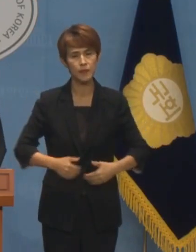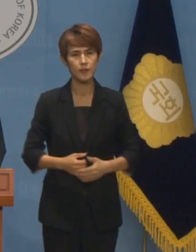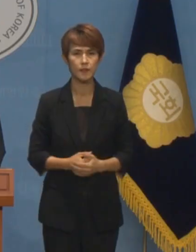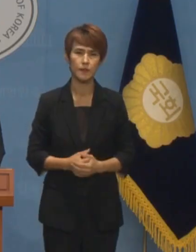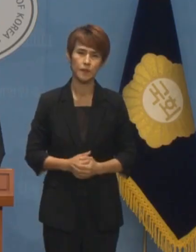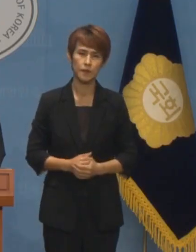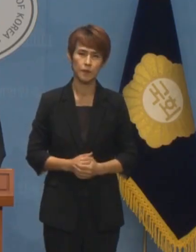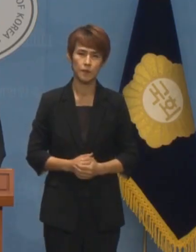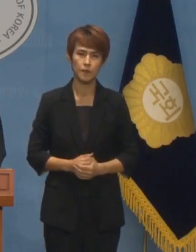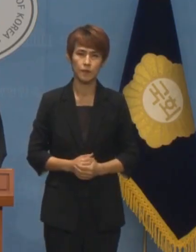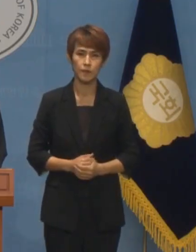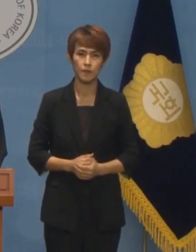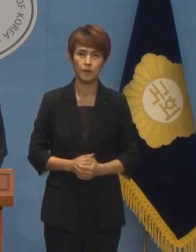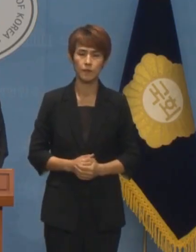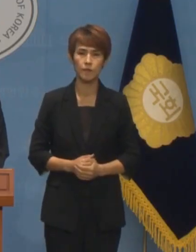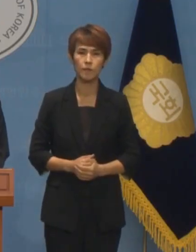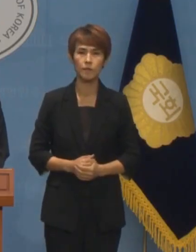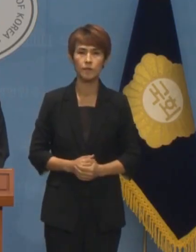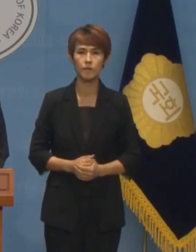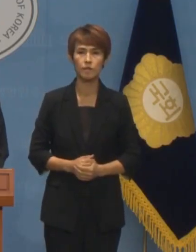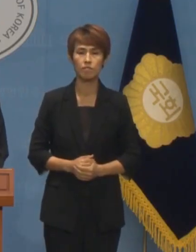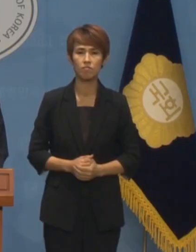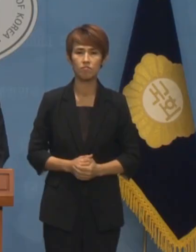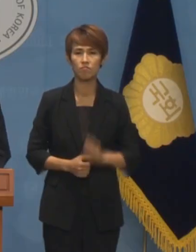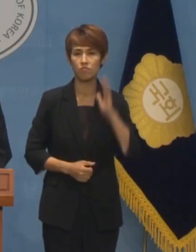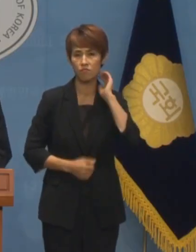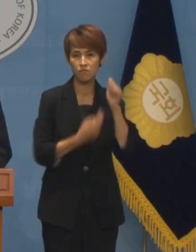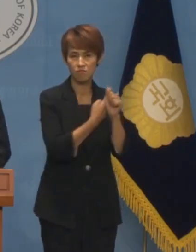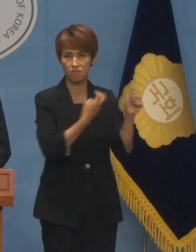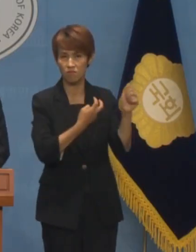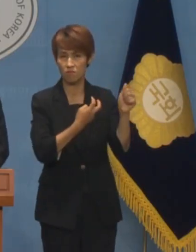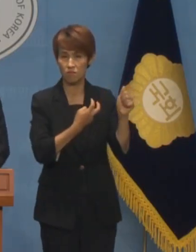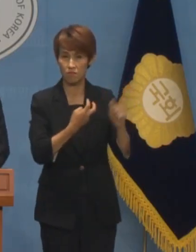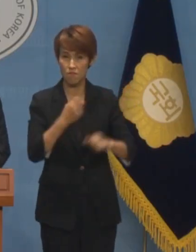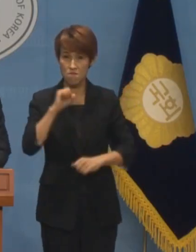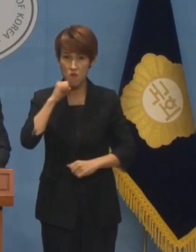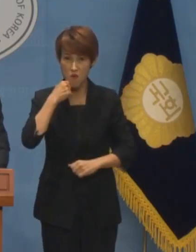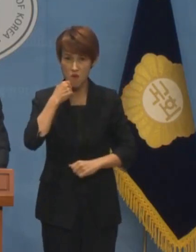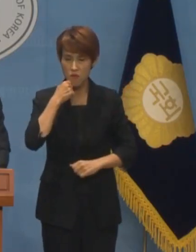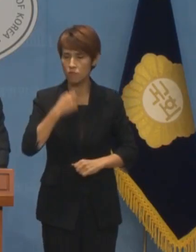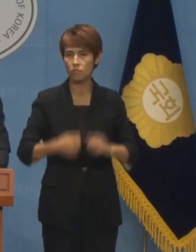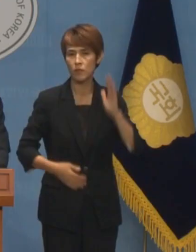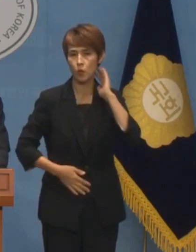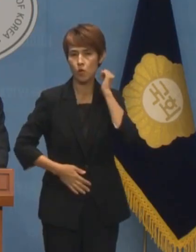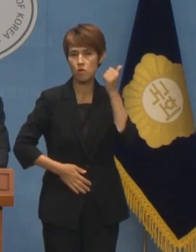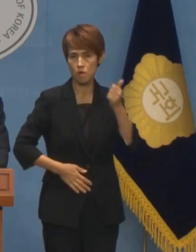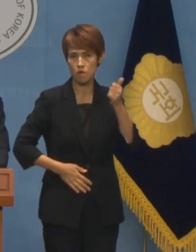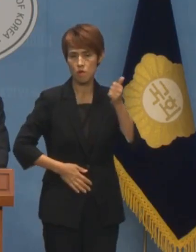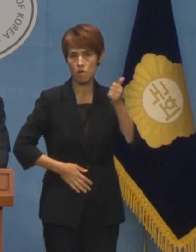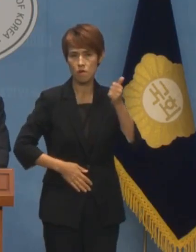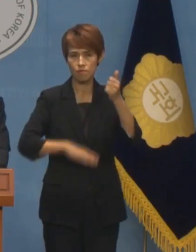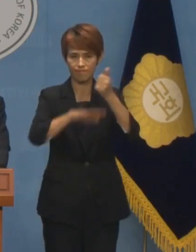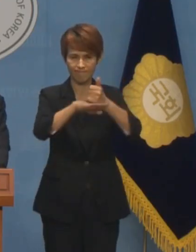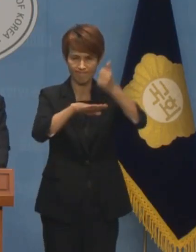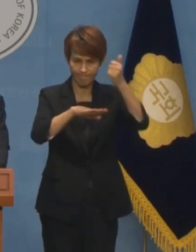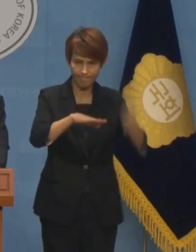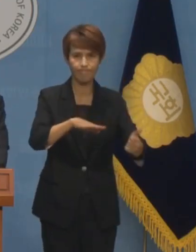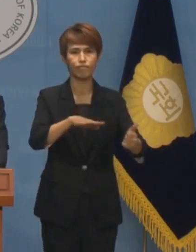확인하고 있습니다. 탄핵이 안 되면 대통령 하야까지 고민할 수밖에 없는